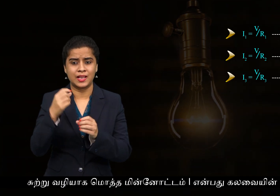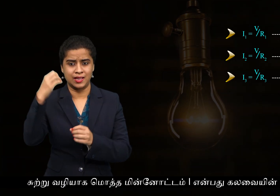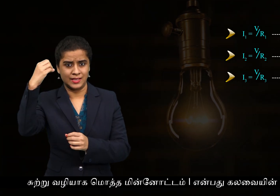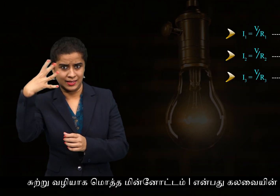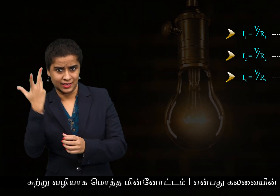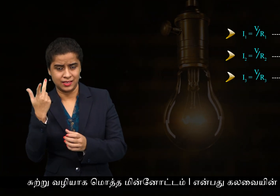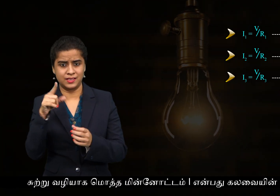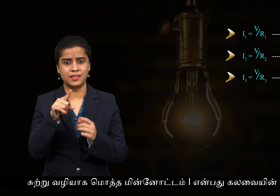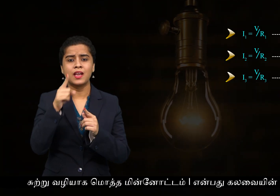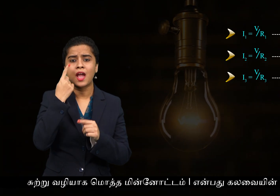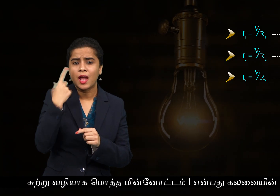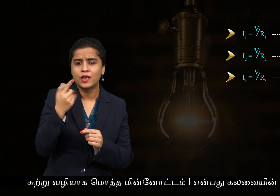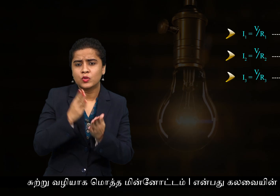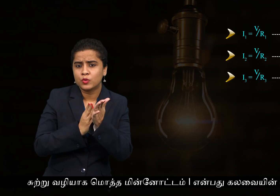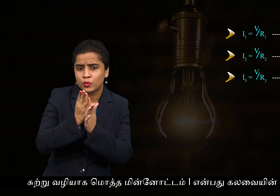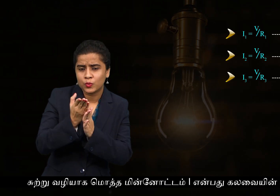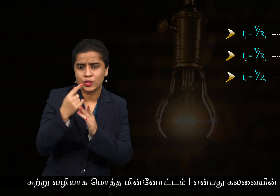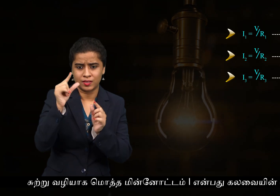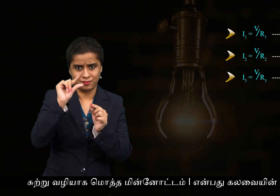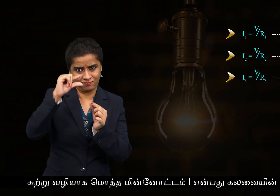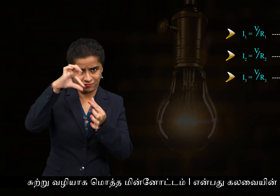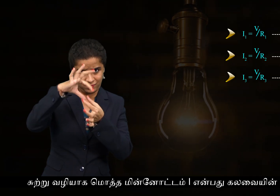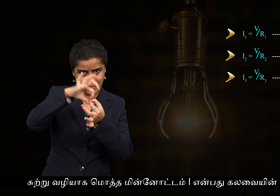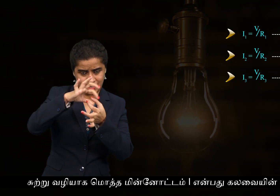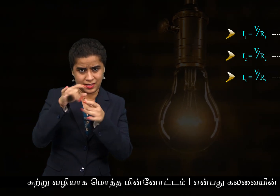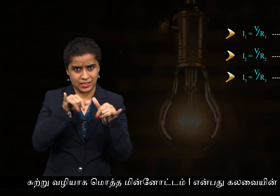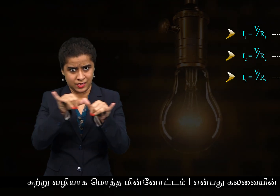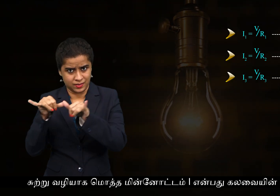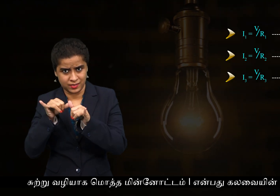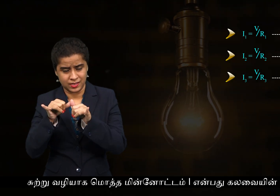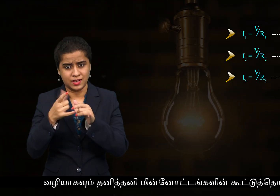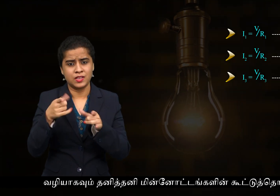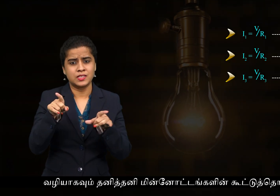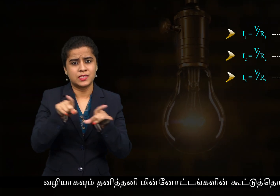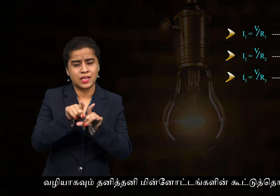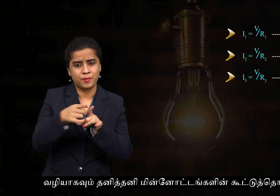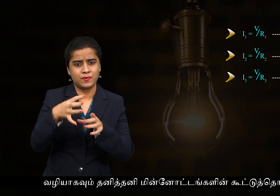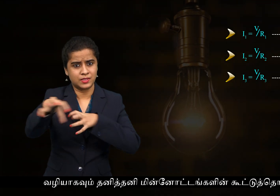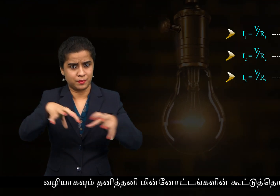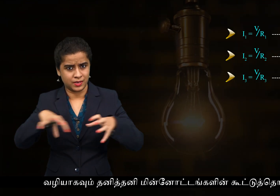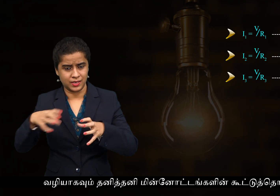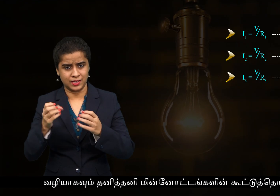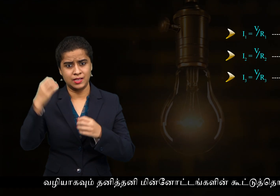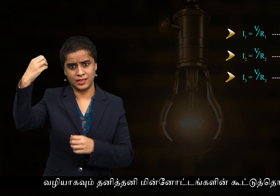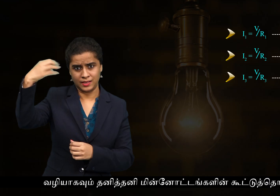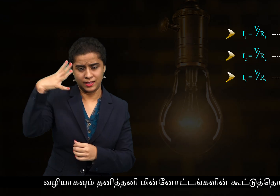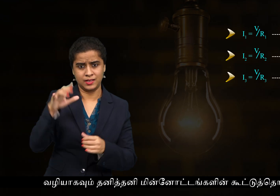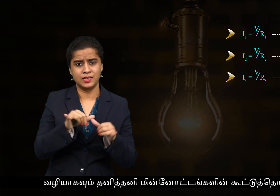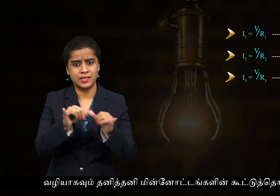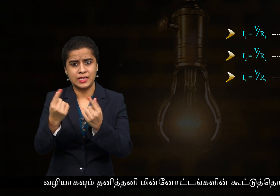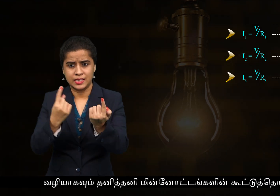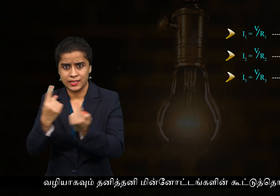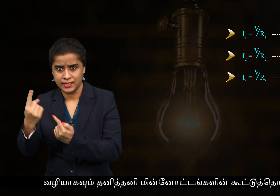சுற்று வழியாக மொத்த மின்னோட்டம் I என்பது கலவையின் ஒவ்வொரு கிளை வழியாகவும் தனித்தனி